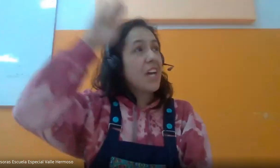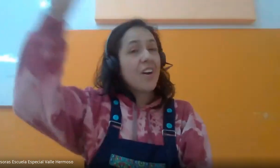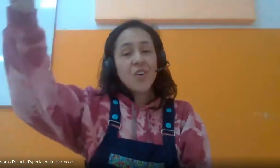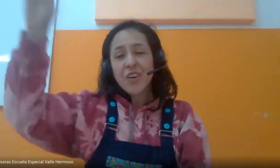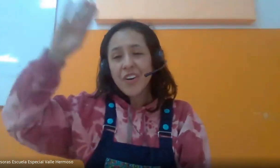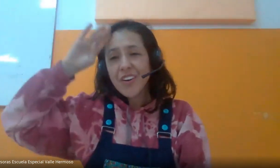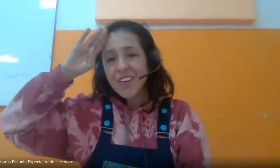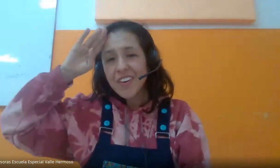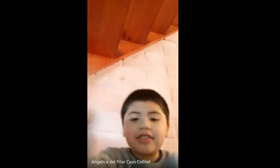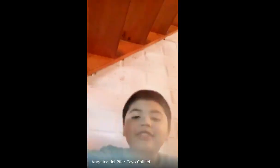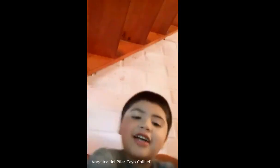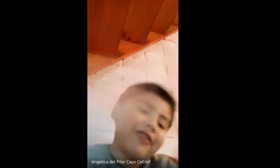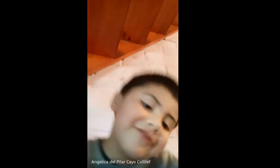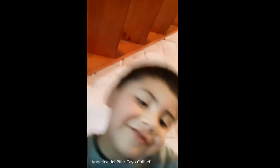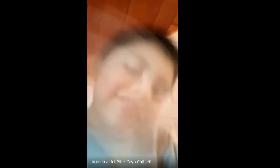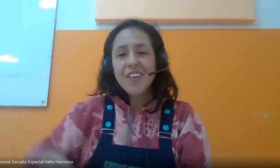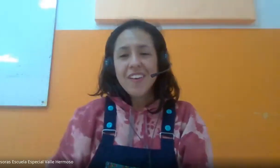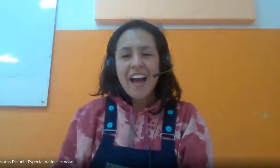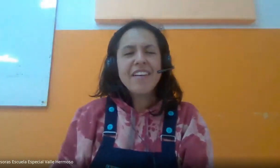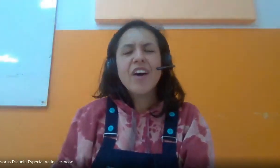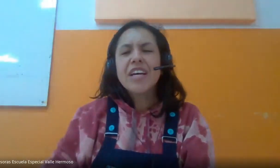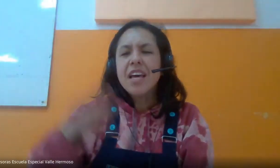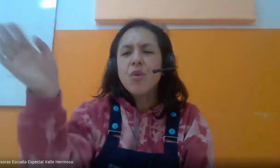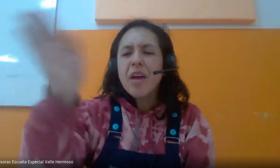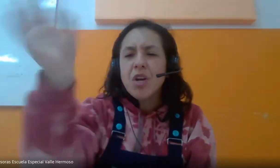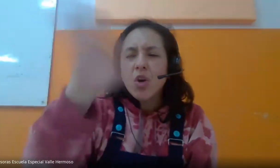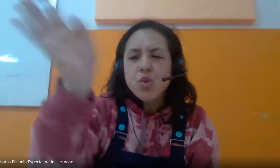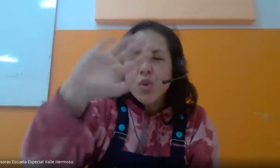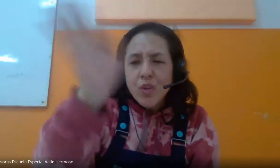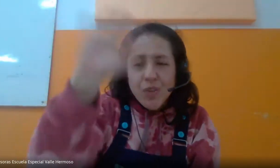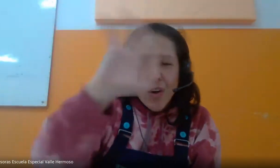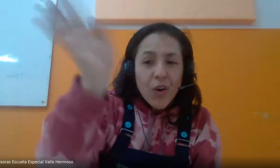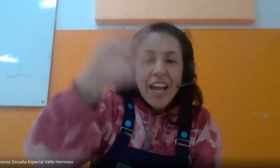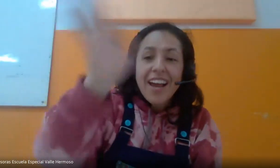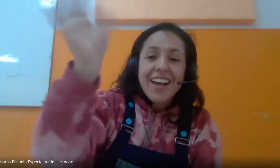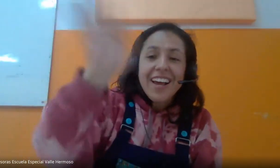Chao. Chao. A ver, ahora saludémonos. Hola.